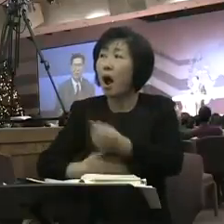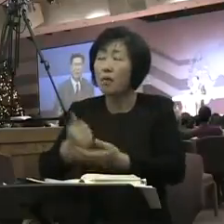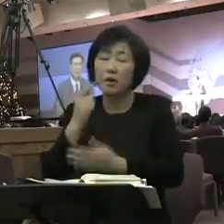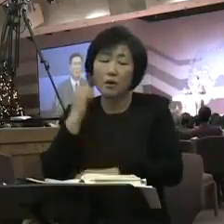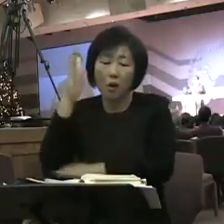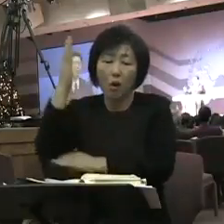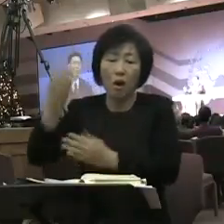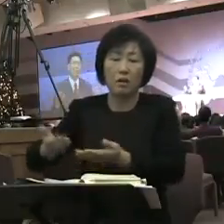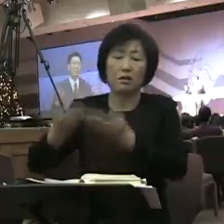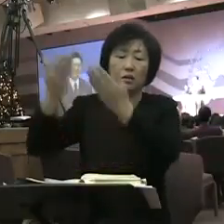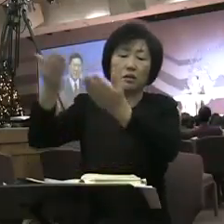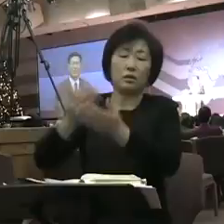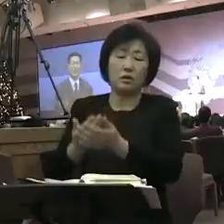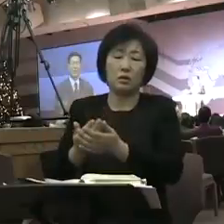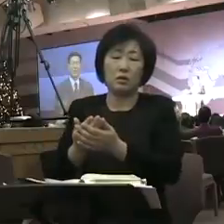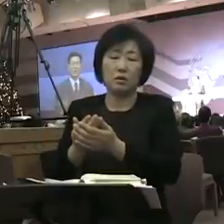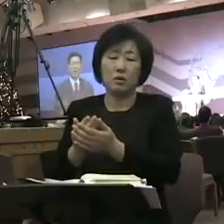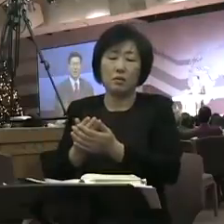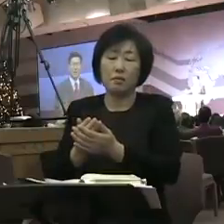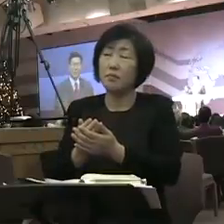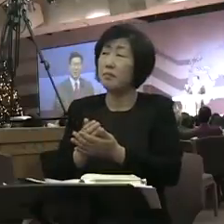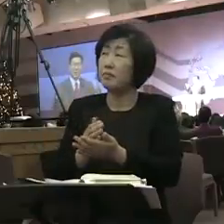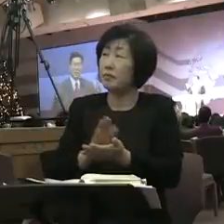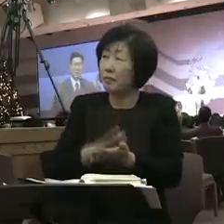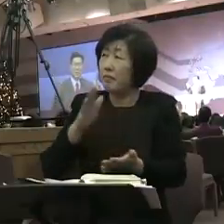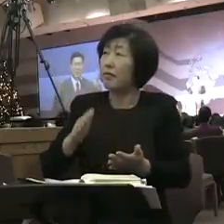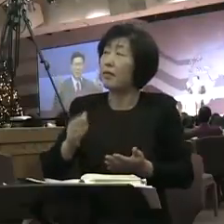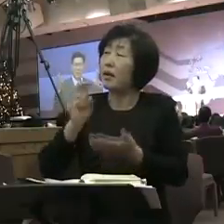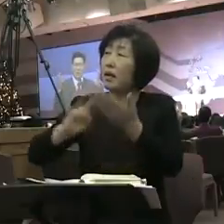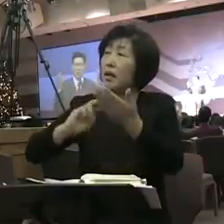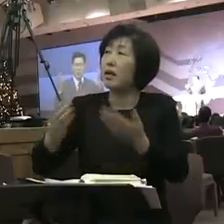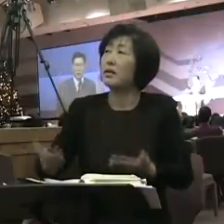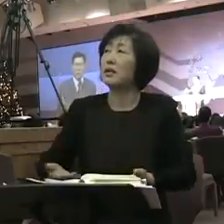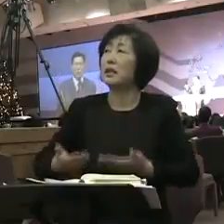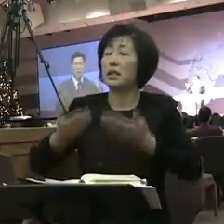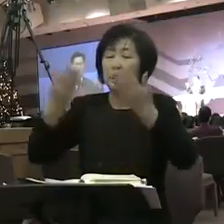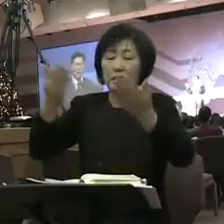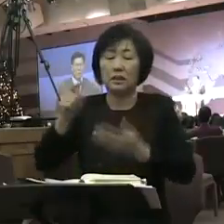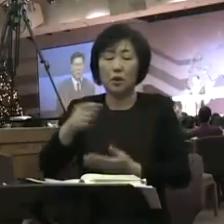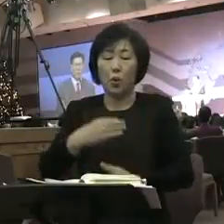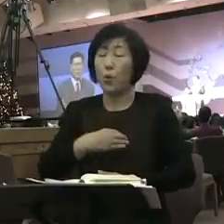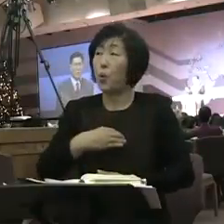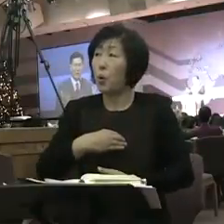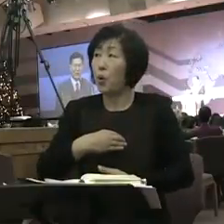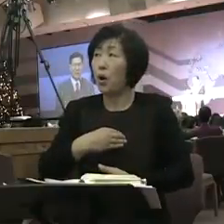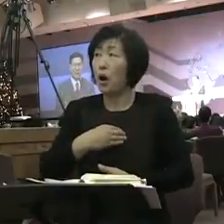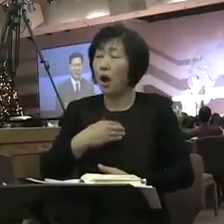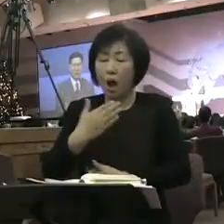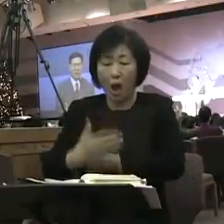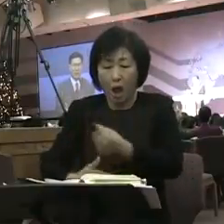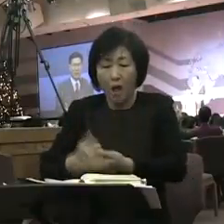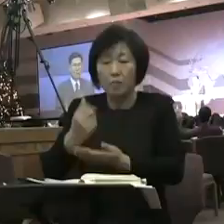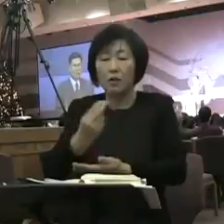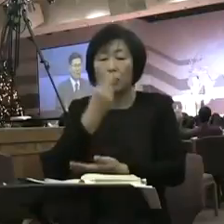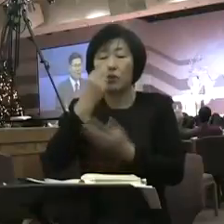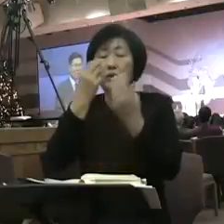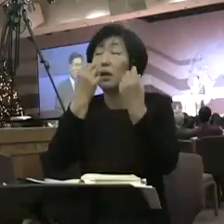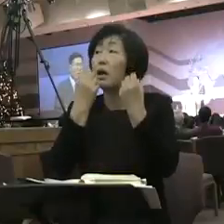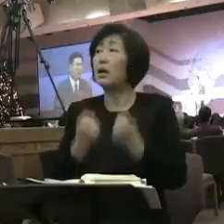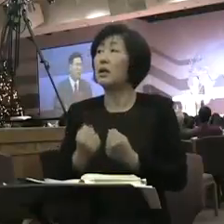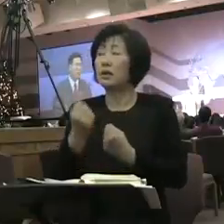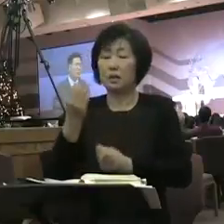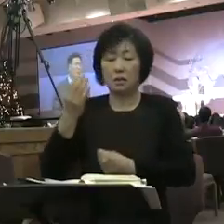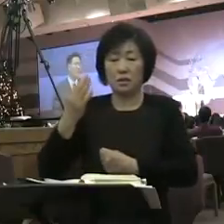하나님께 열광적으로 찬양하고 하나님의 그 위엄과 하나님의 존재를 우리가 인정하고 그